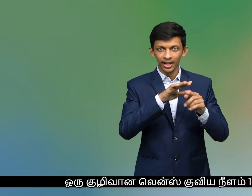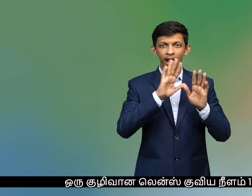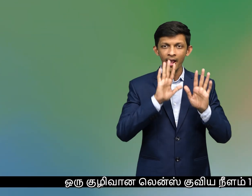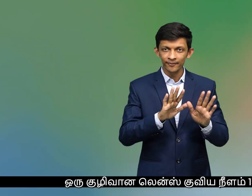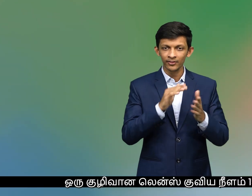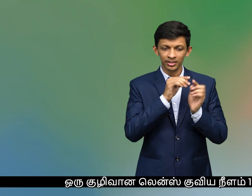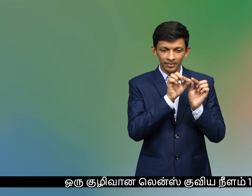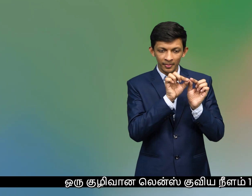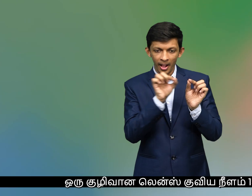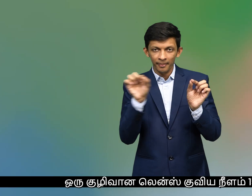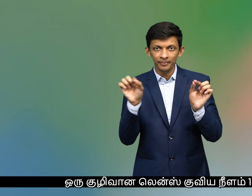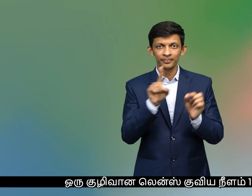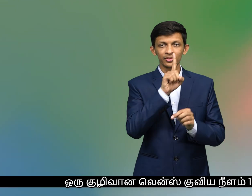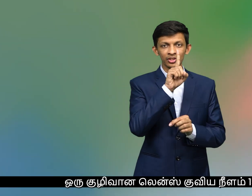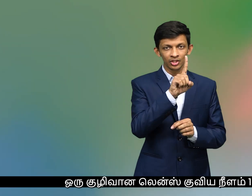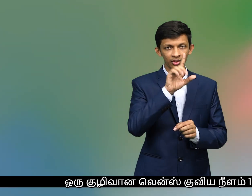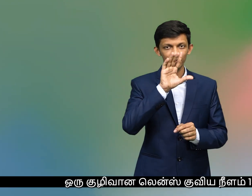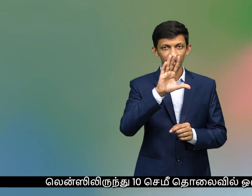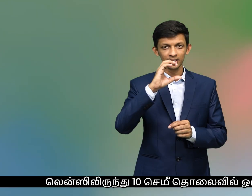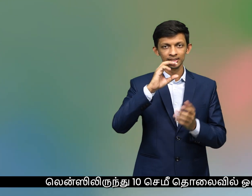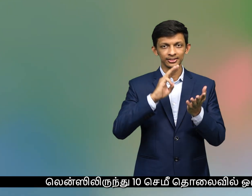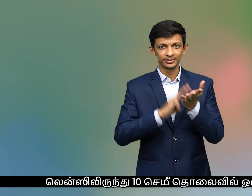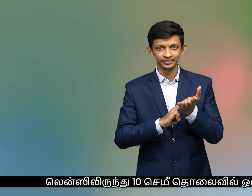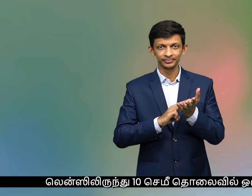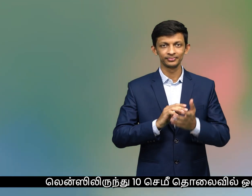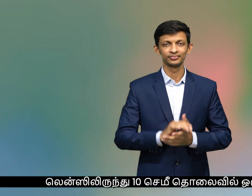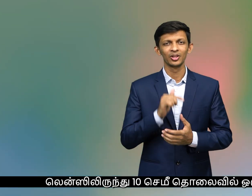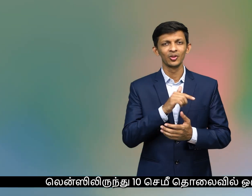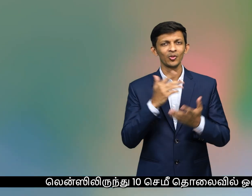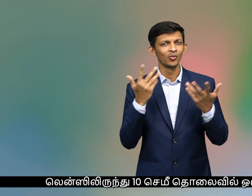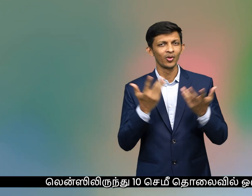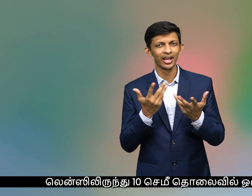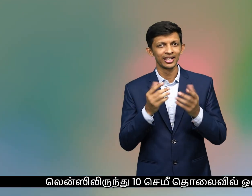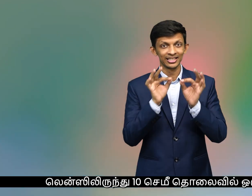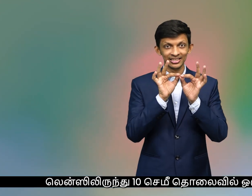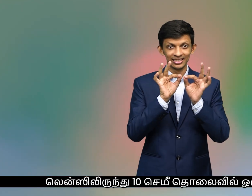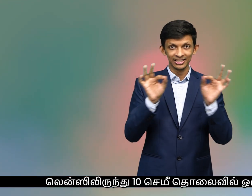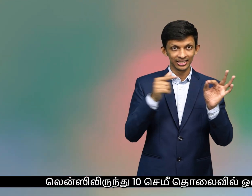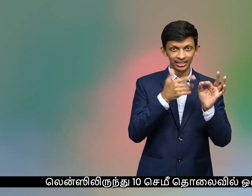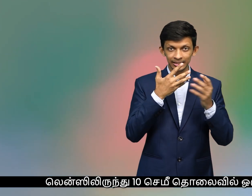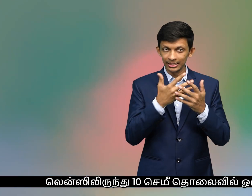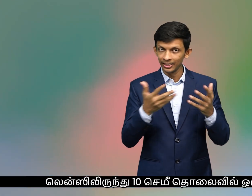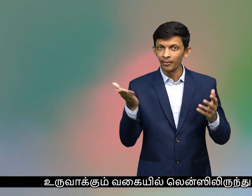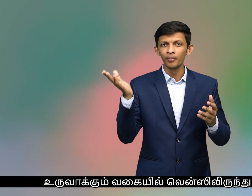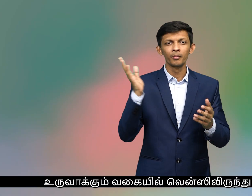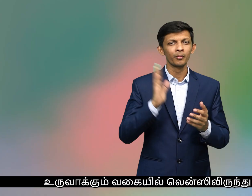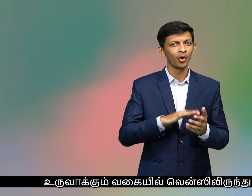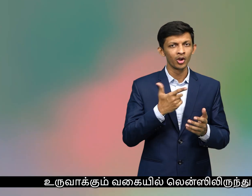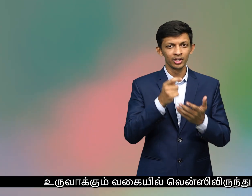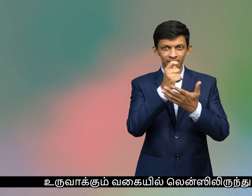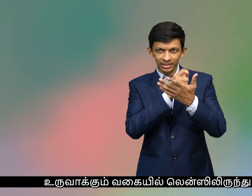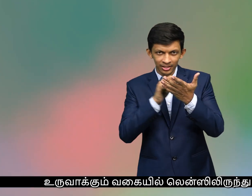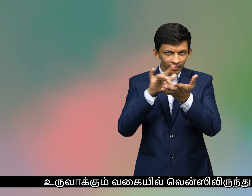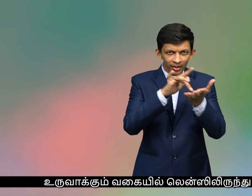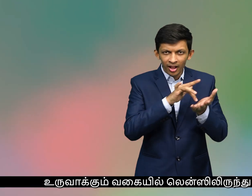வில்லை குவிய நீளம் 15 சென்டிமீட்டர் வில்லையிலிருந்து 10 சென்டிமீட்டர் தொலைவில் உள்ள ஒரு படத்தை உருவாக்கும்